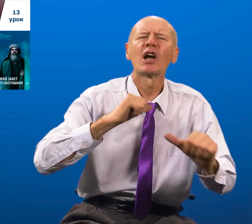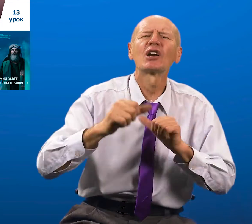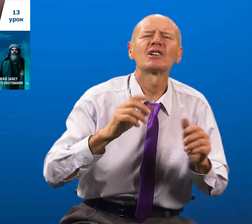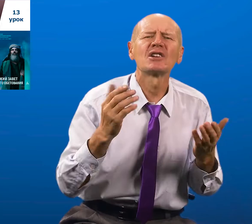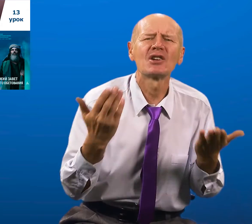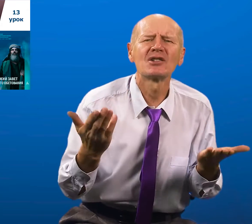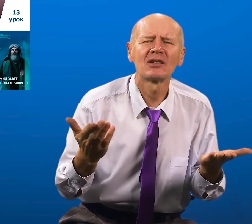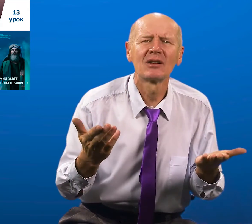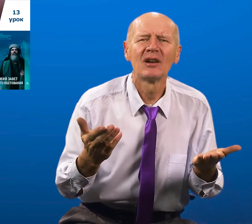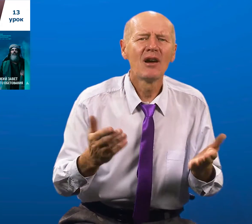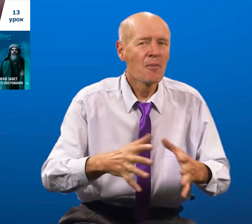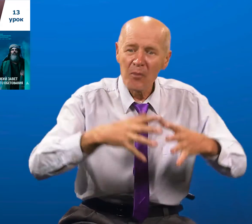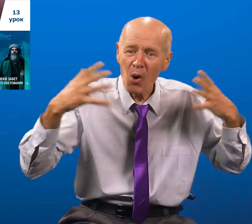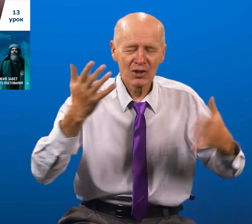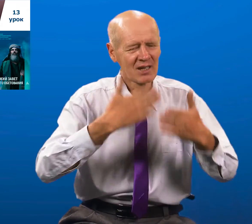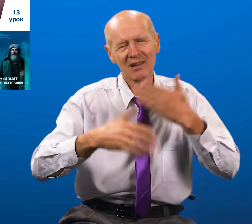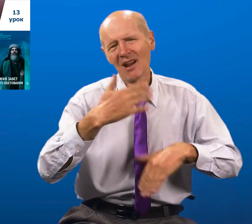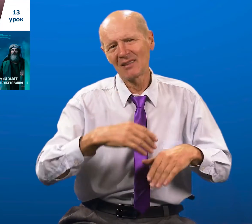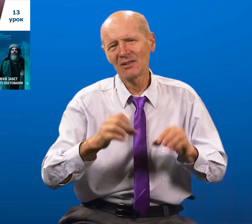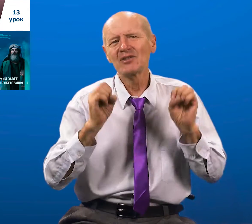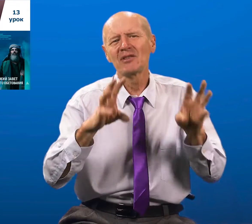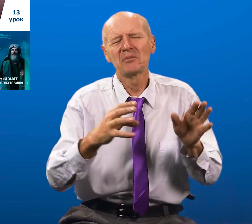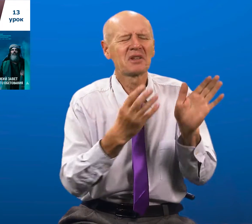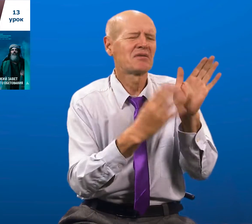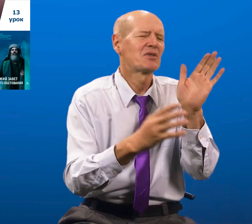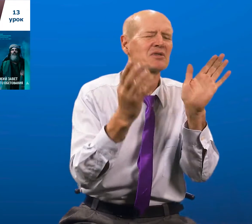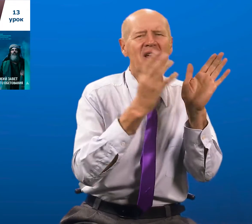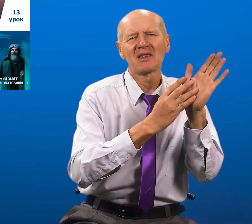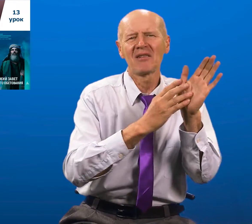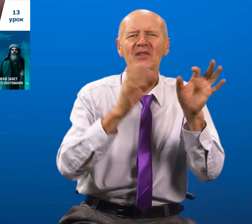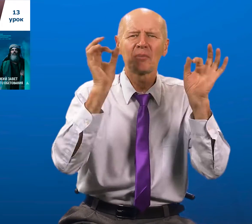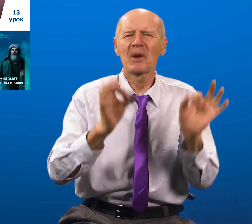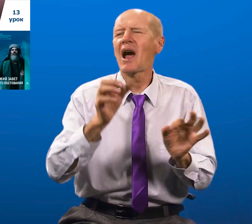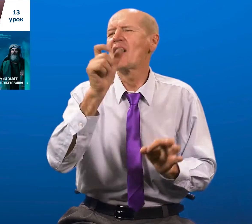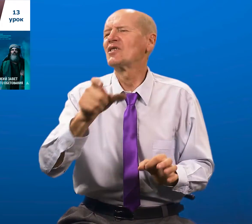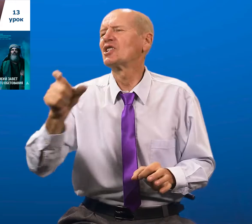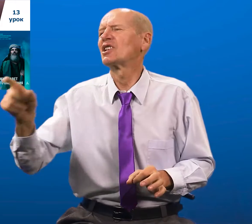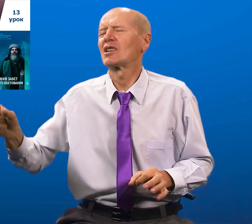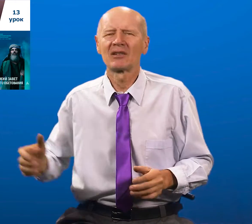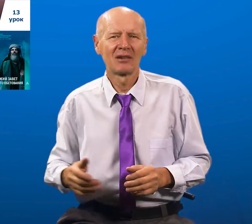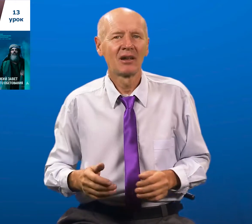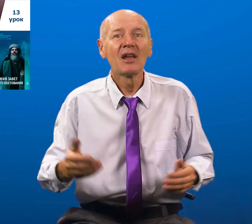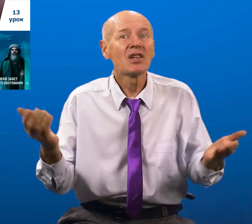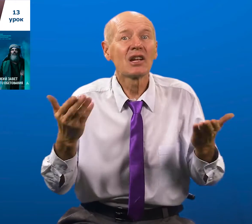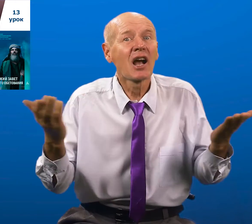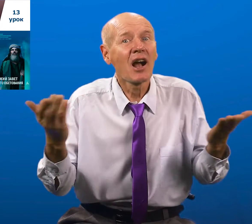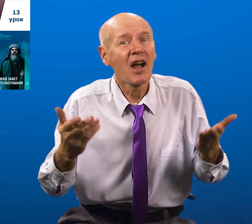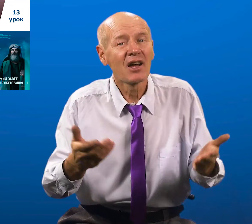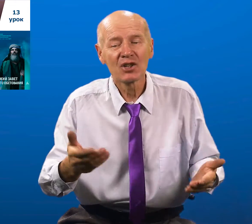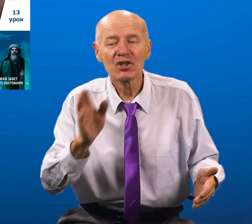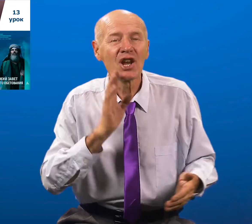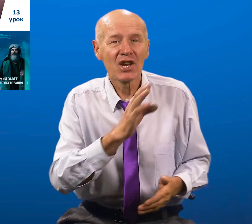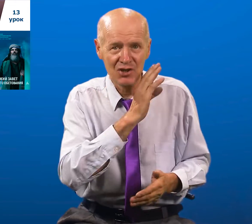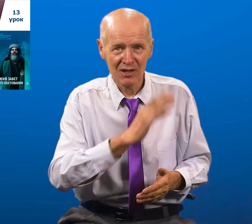нежели о 99 праведниках, не имеющих нужды в покаянии. Или какая женщина,